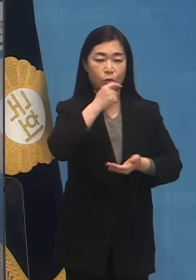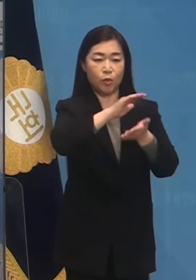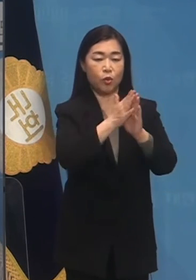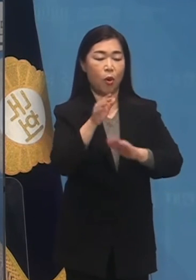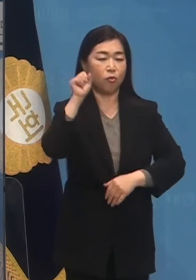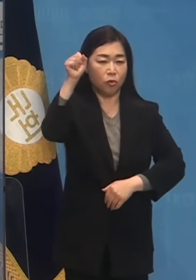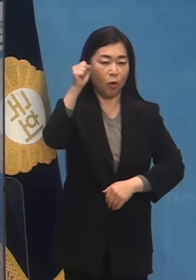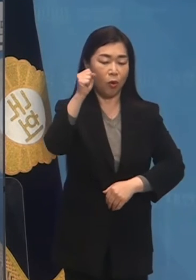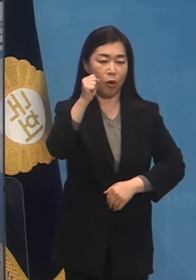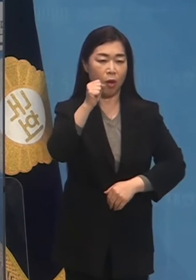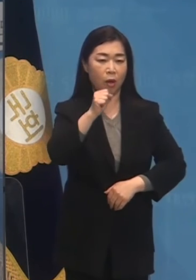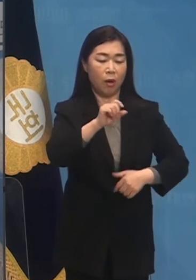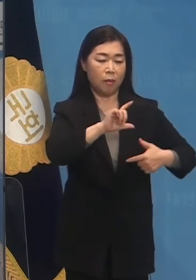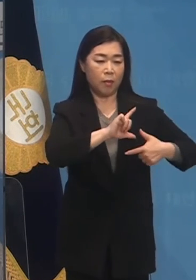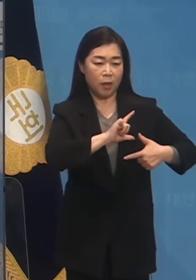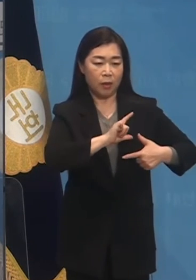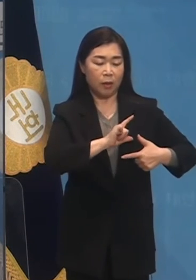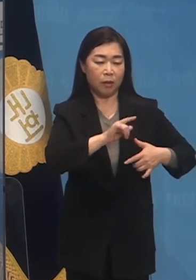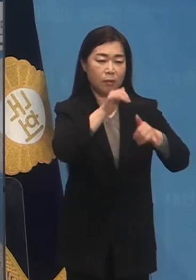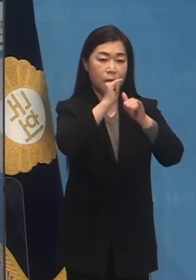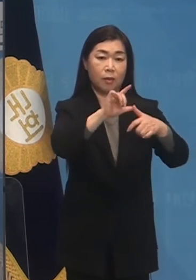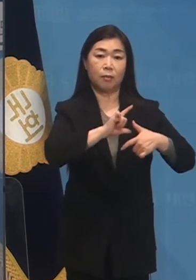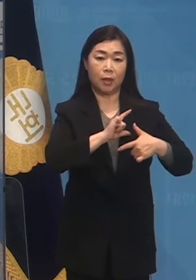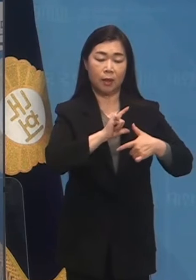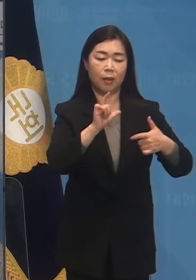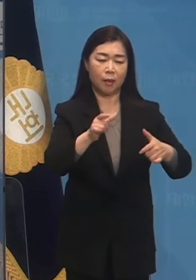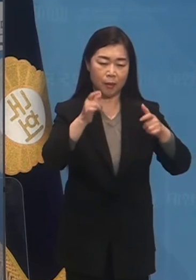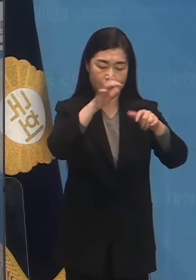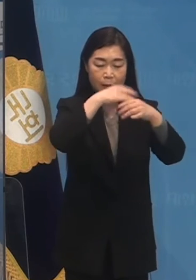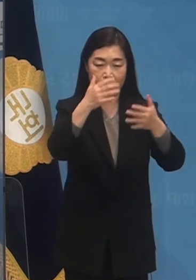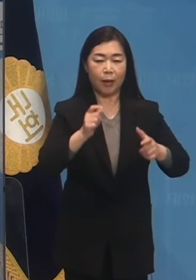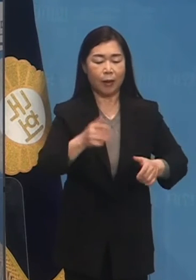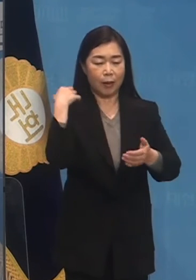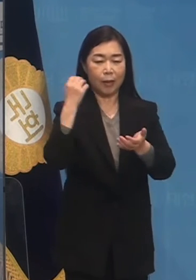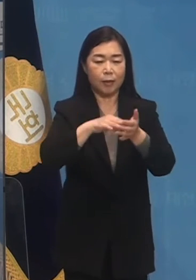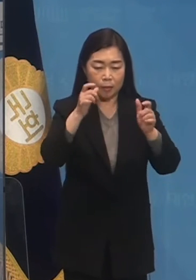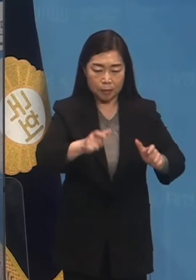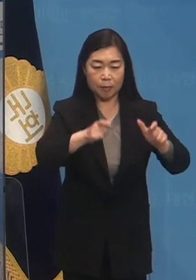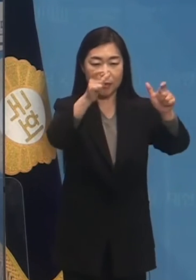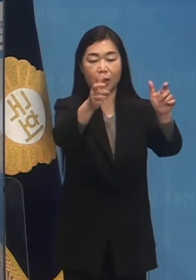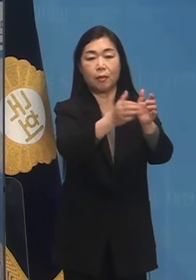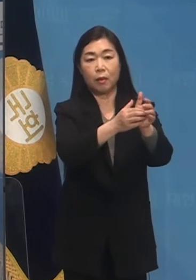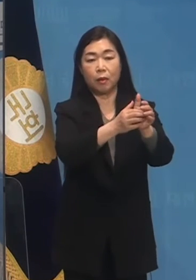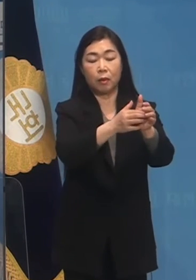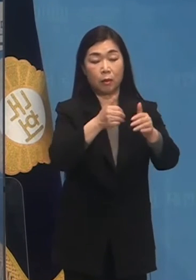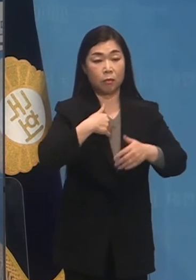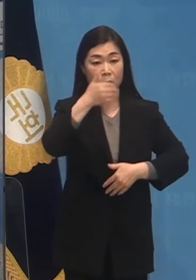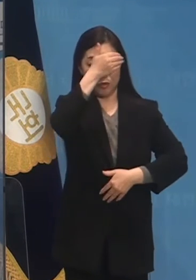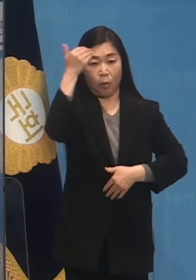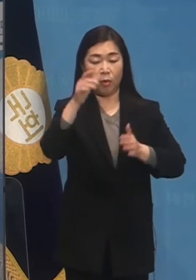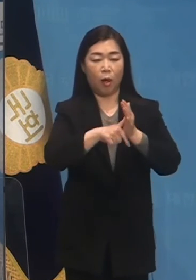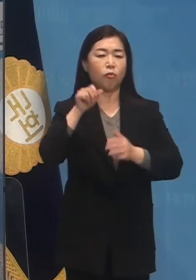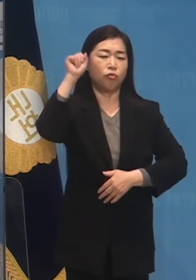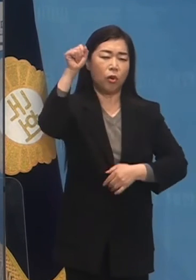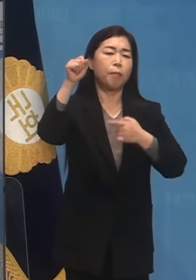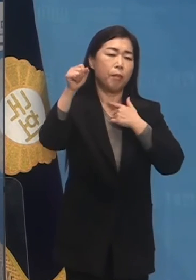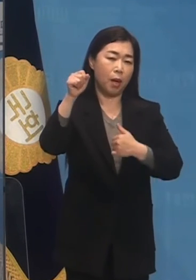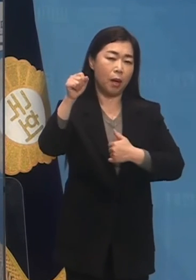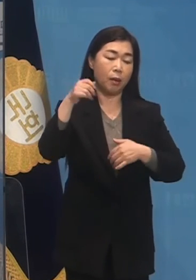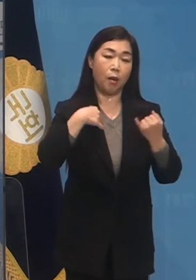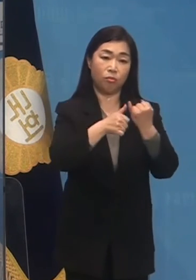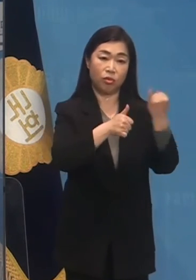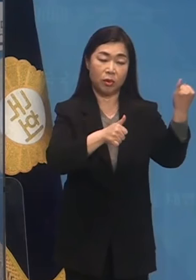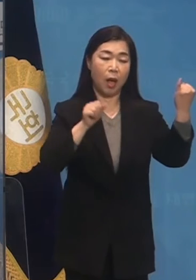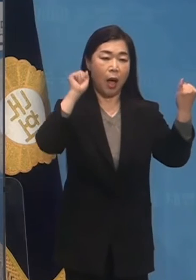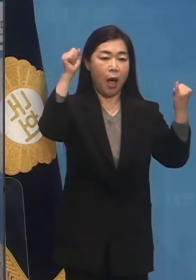유공자를 반납했습니다. 저는 젊은 시절 운동부 출신으로 살아왔습니다. 저희 아내는